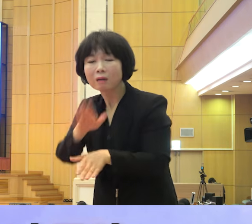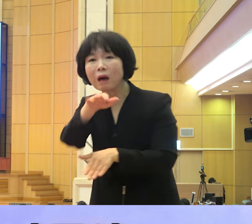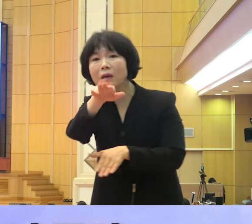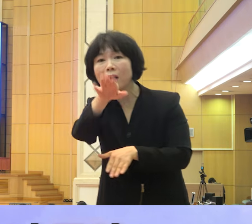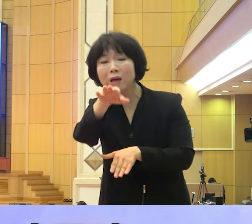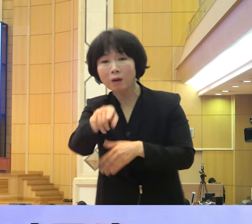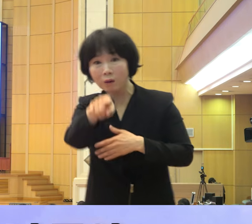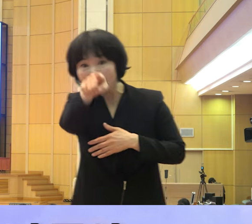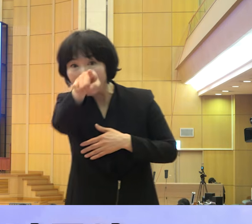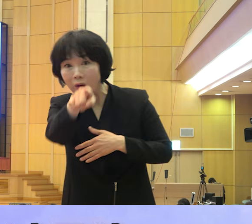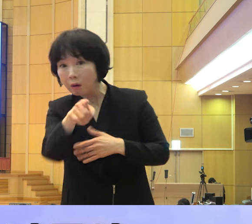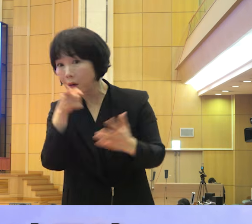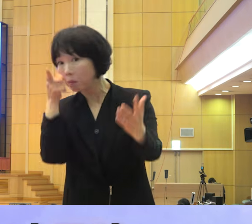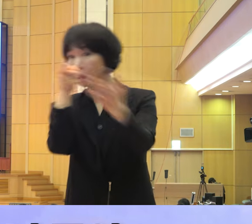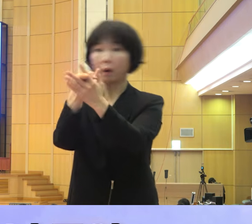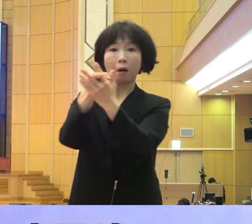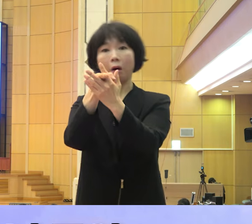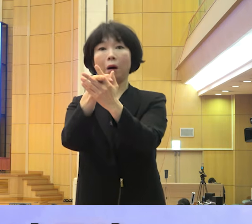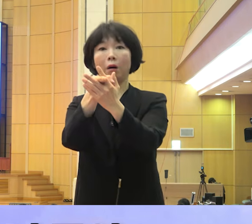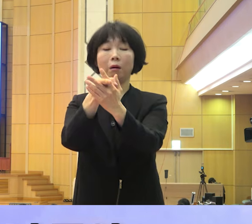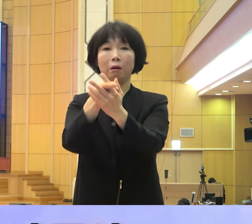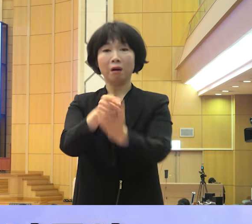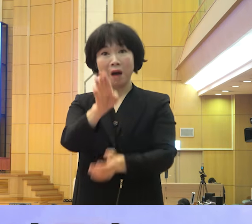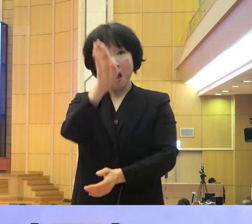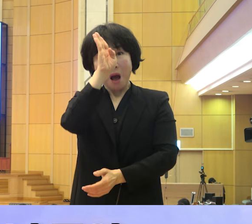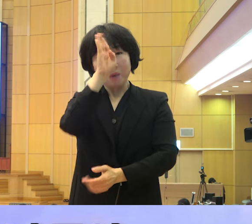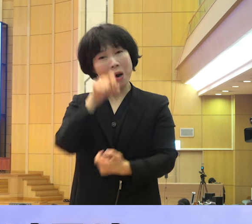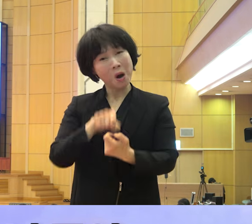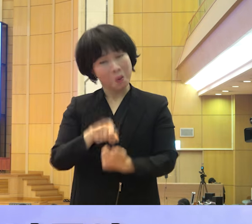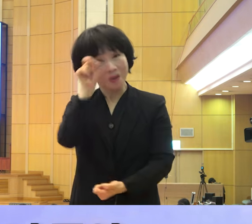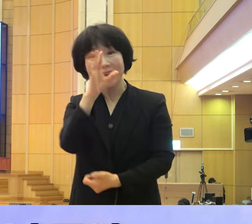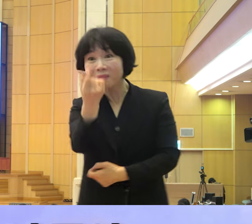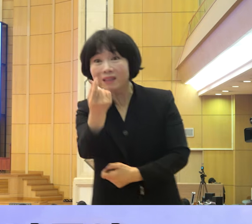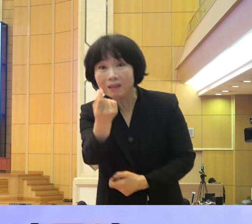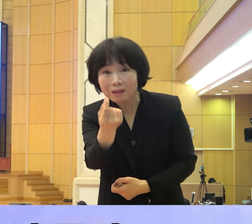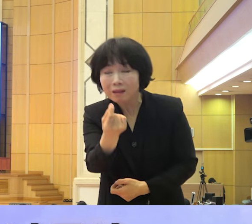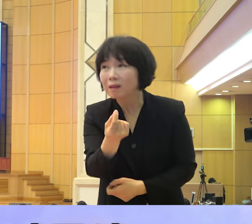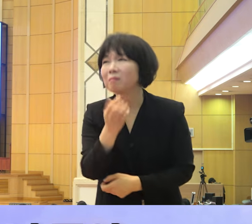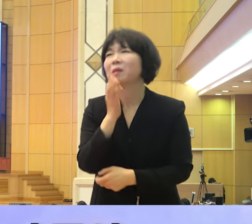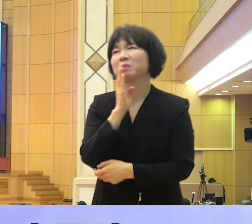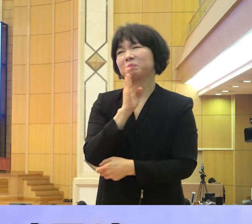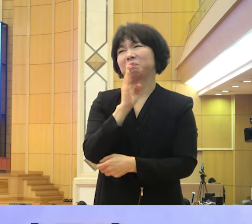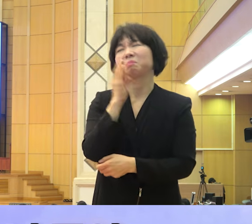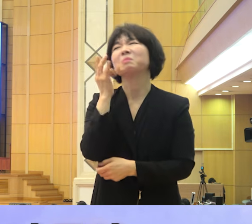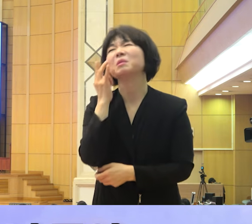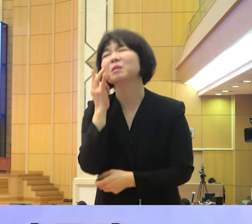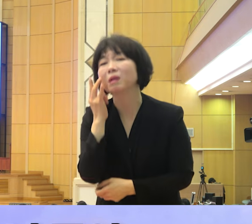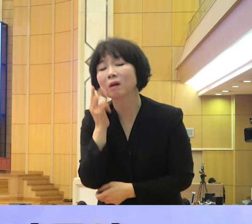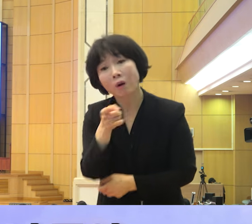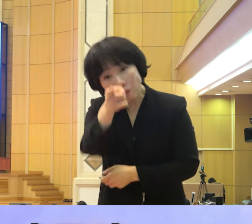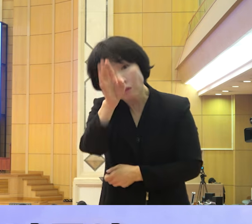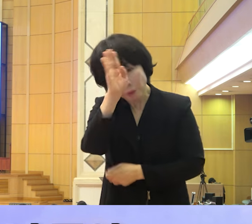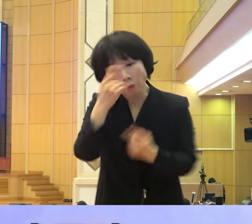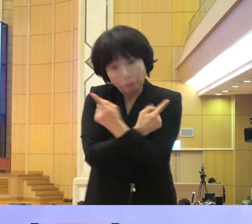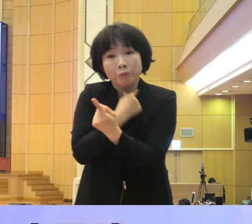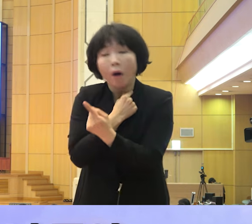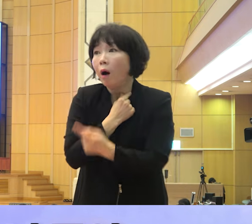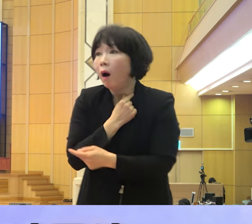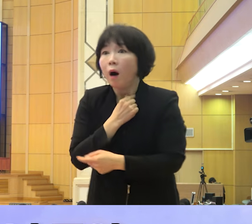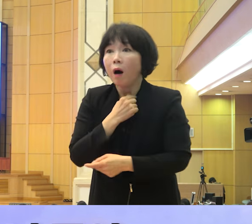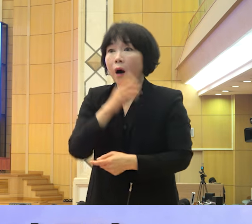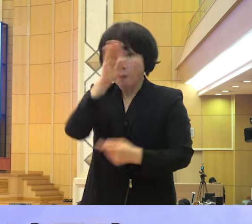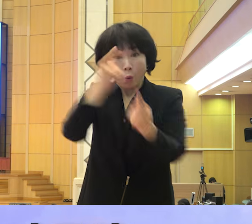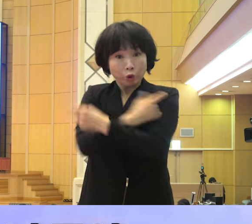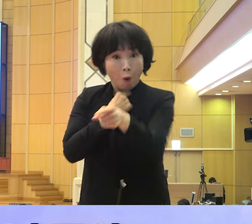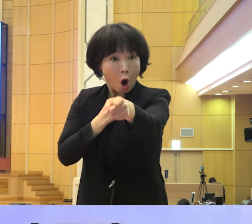너 병이 벌써 오래됐구나. 이르시되 내가 낫고자 하느냐.